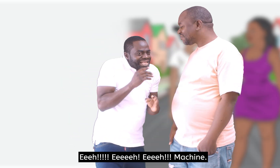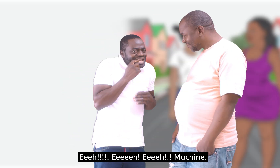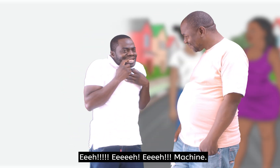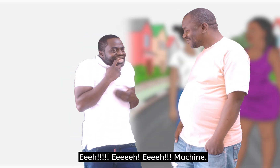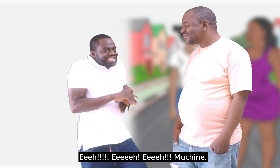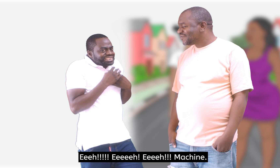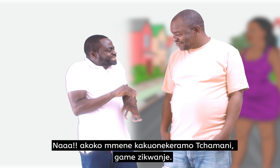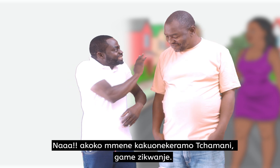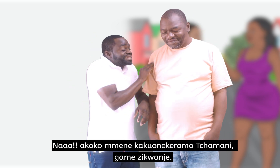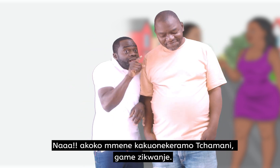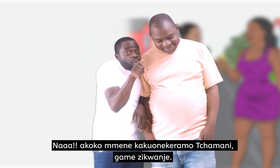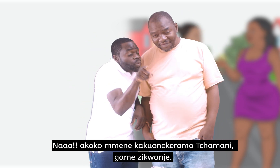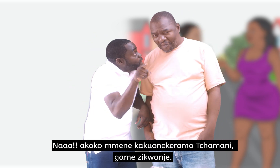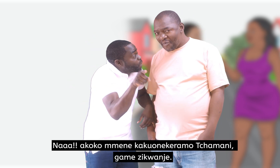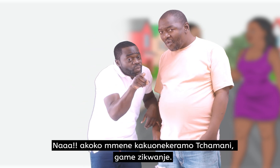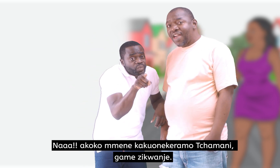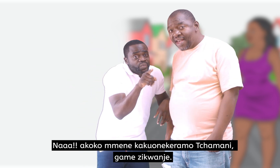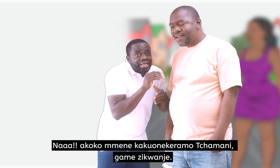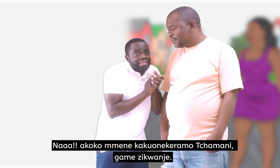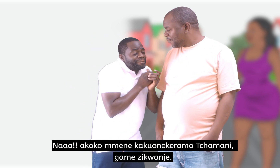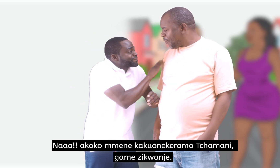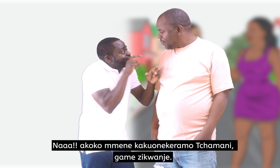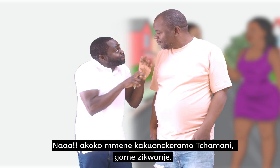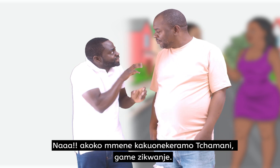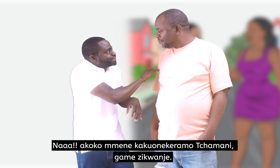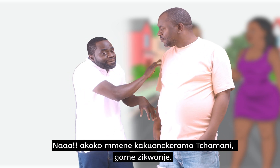mashini mani akoko minikakuonekela mchamani gemu zikwanjetu.